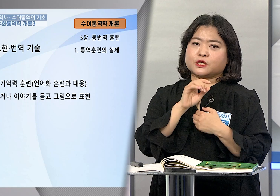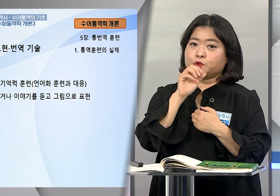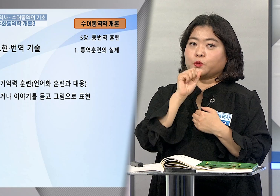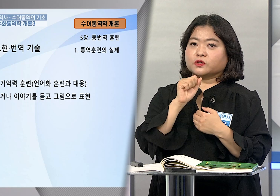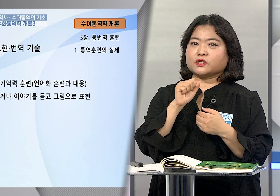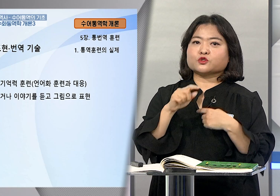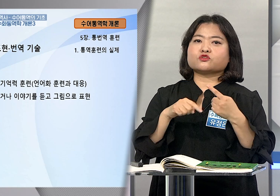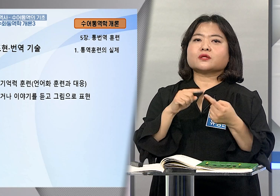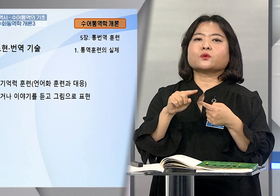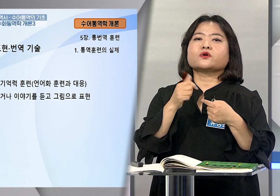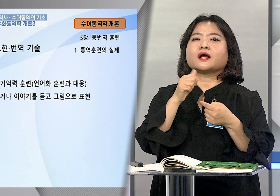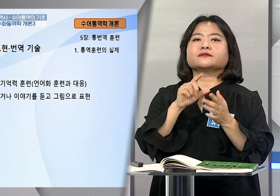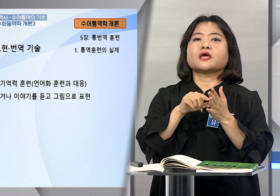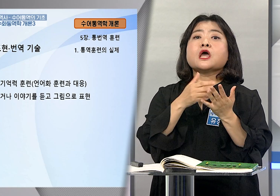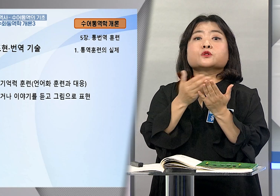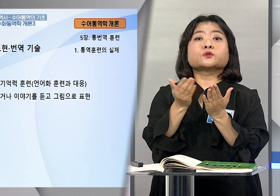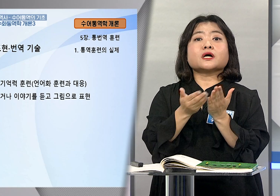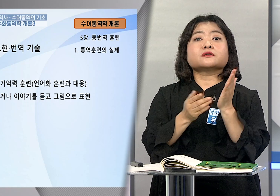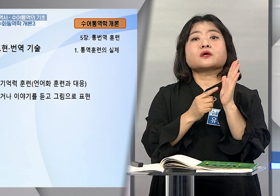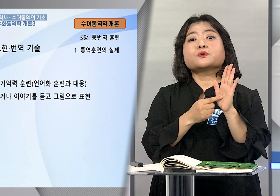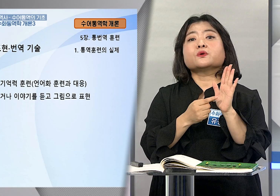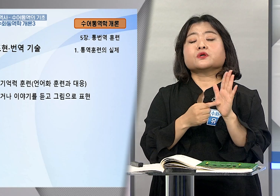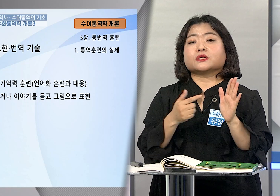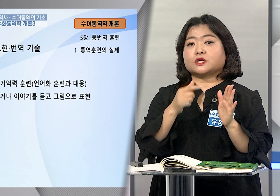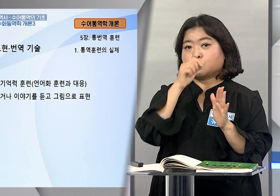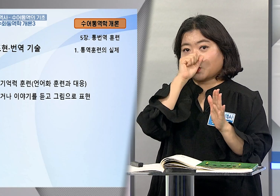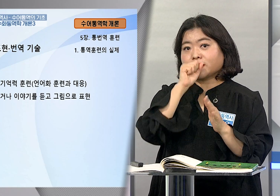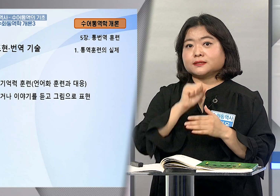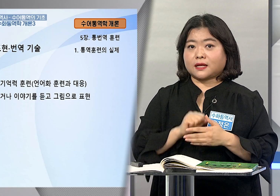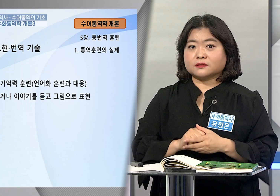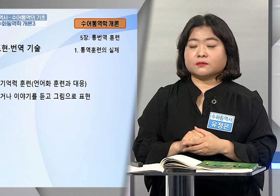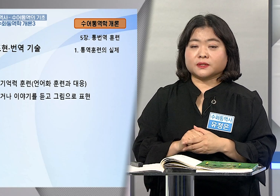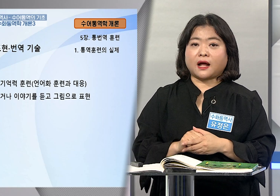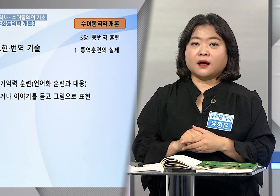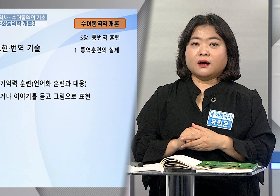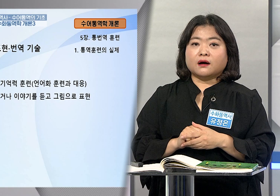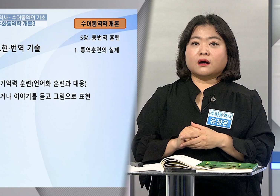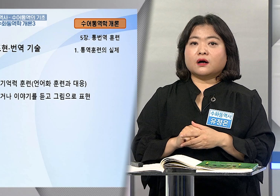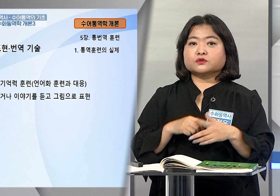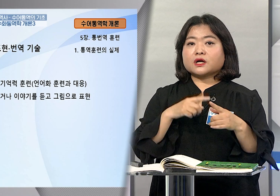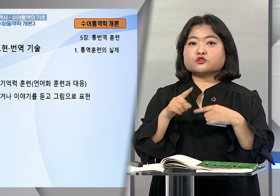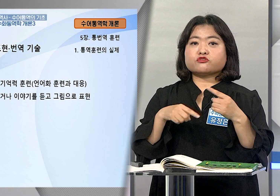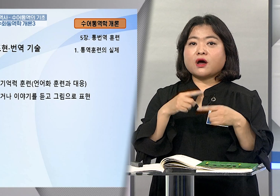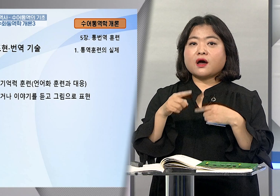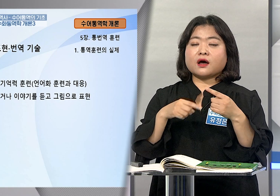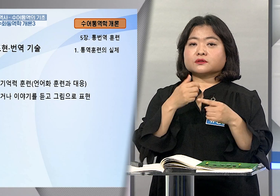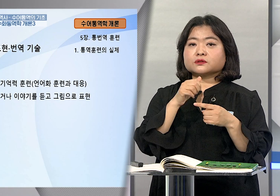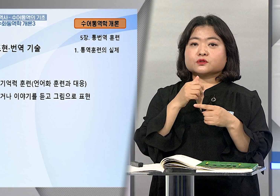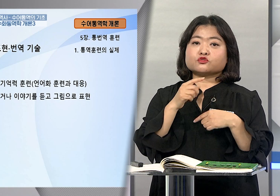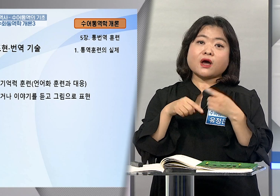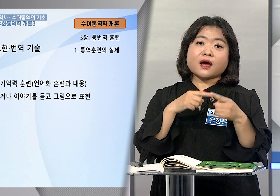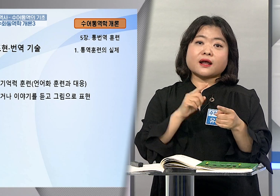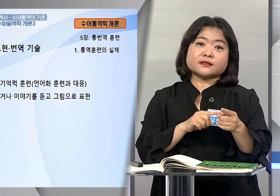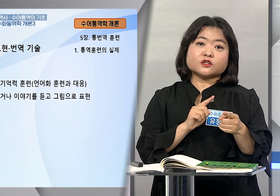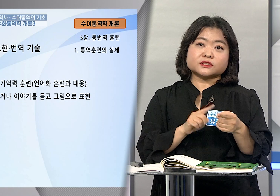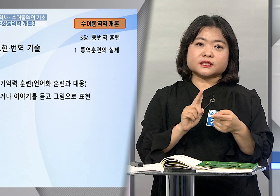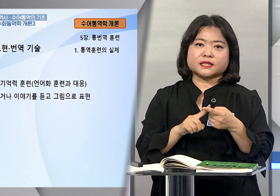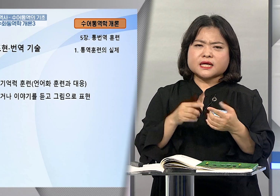좋은 건요. 수화 통역할 때 도상성의 표현이 굉장히 좋아진다는 겁니다. 우리가 수화라는 것이